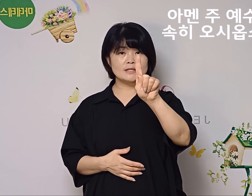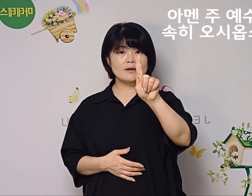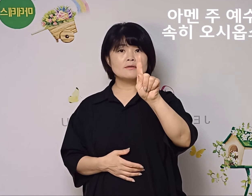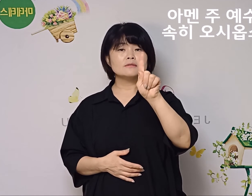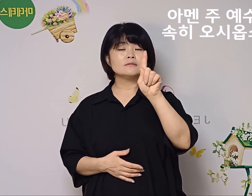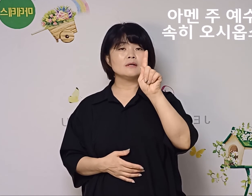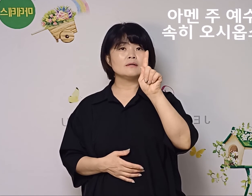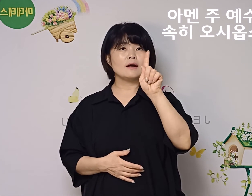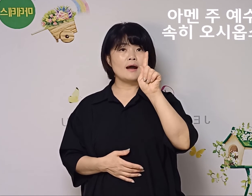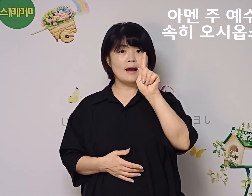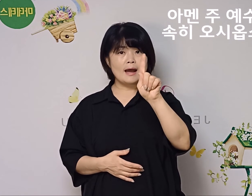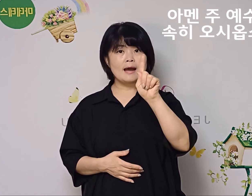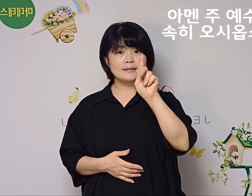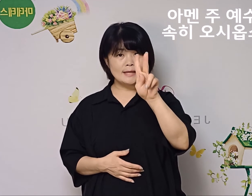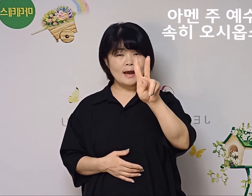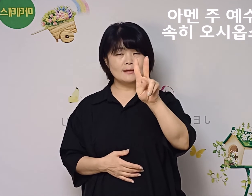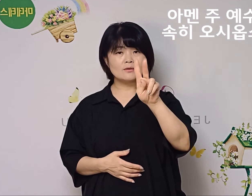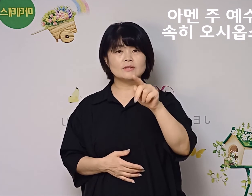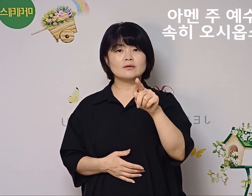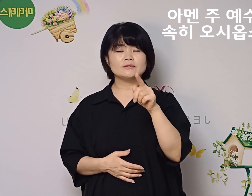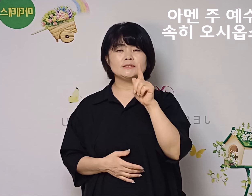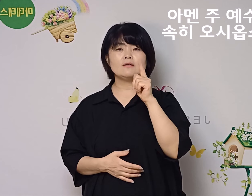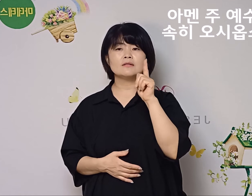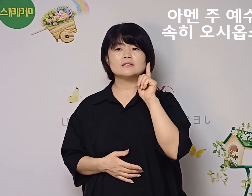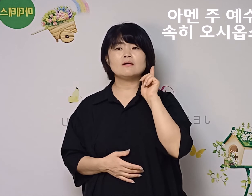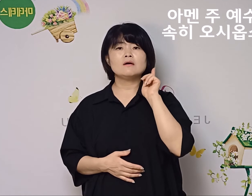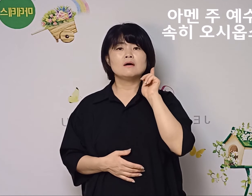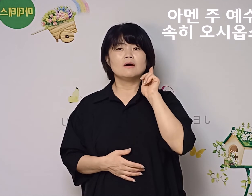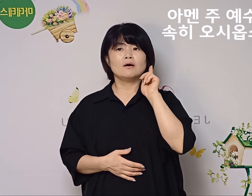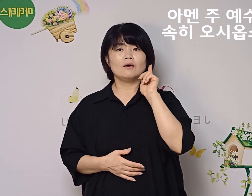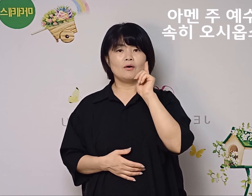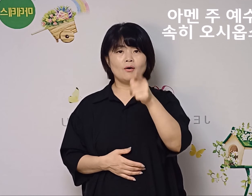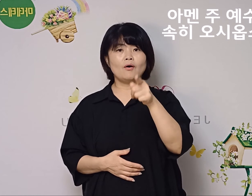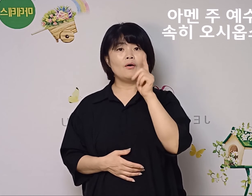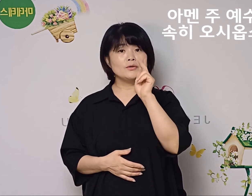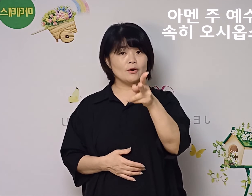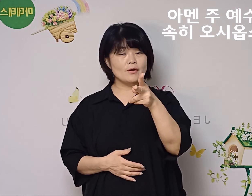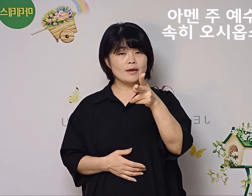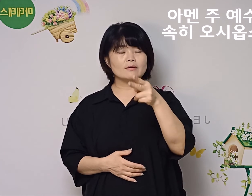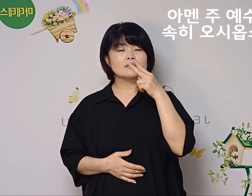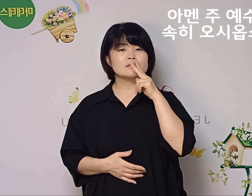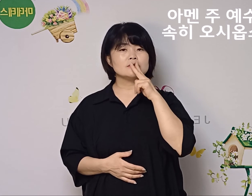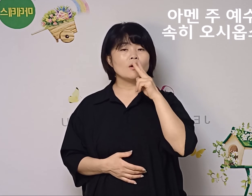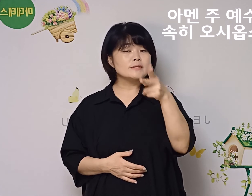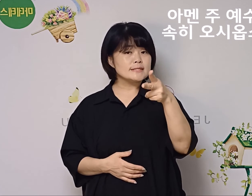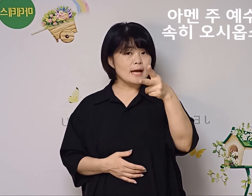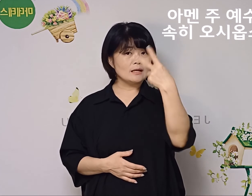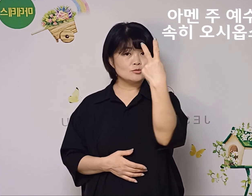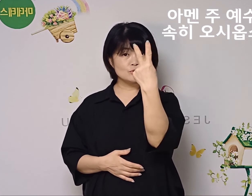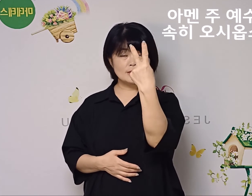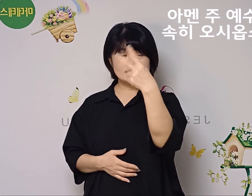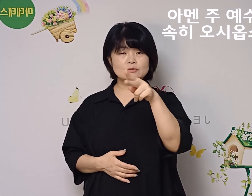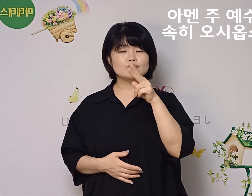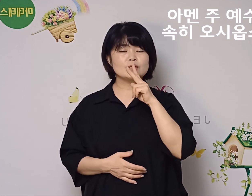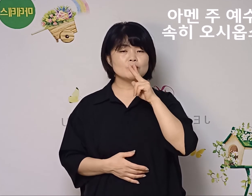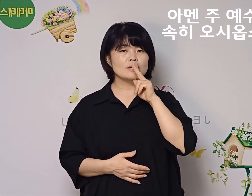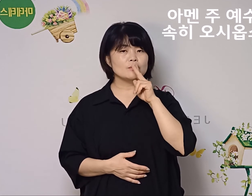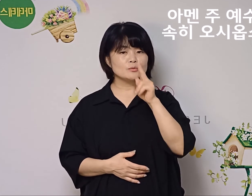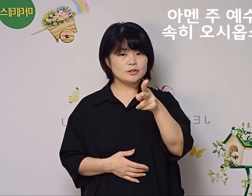이거였잖아요. 야 이렇게 되거든요. 그래서 여예요. 그래서 여자 두 개 손가락으로